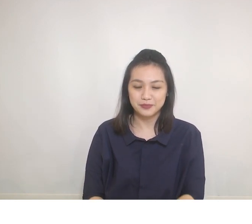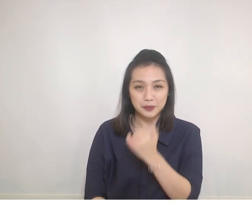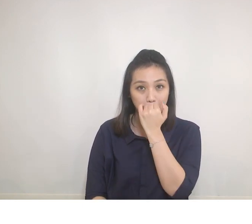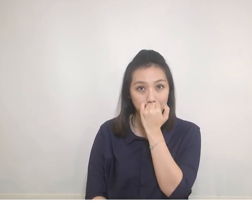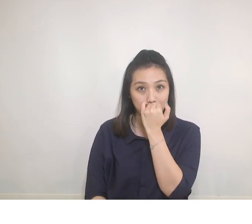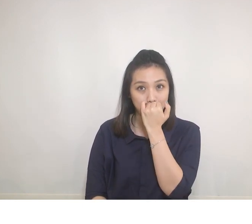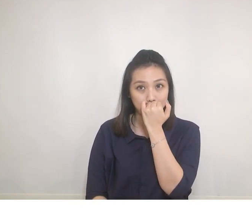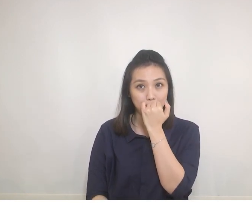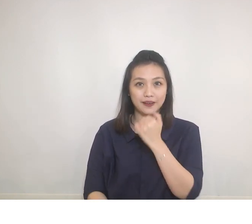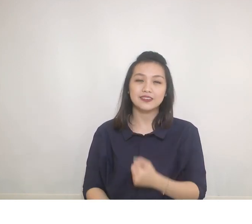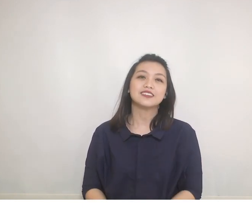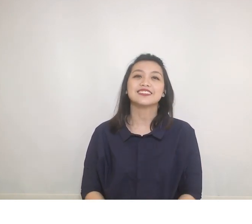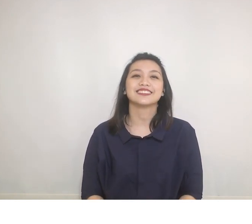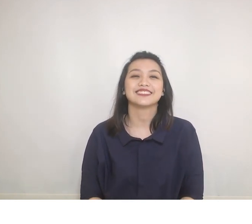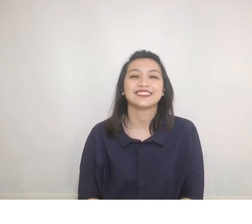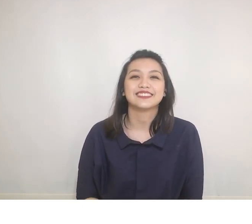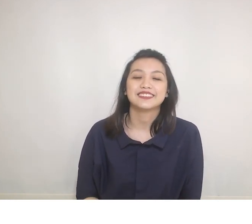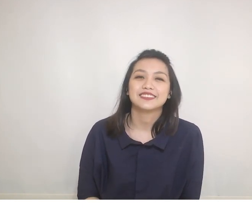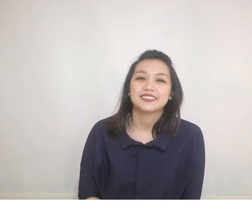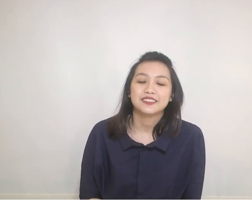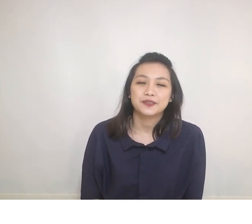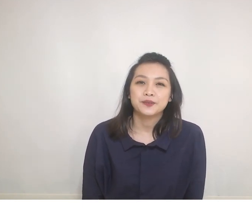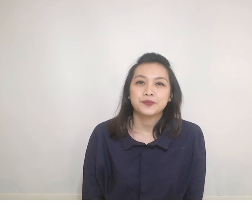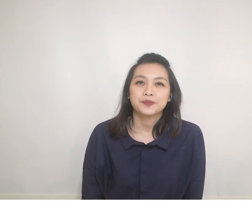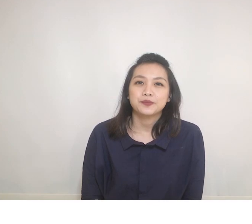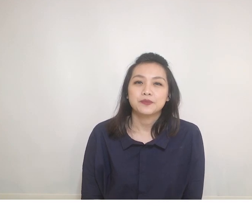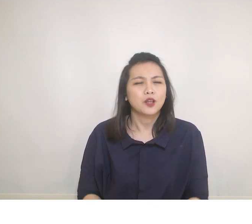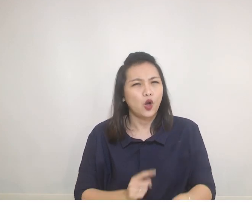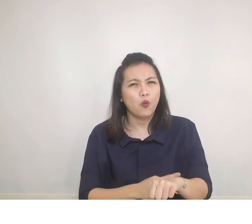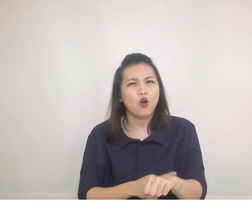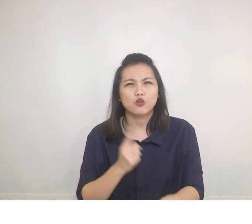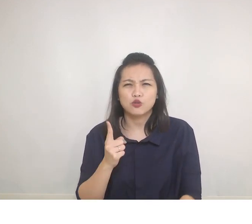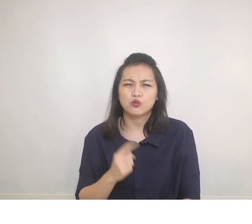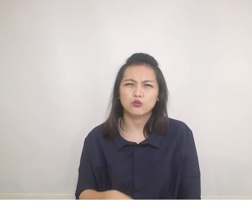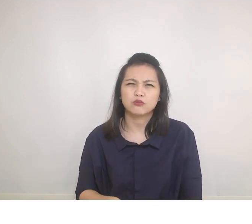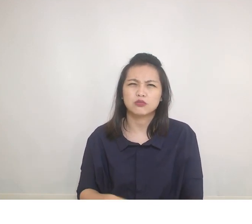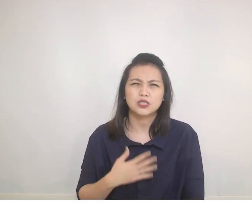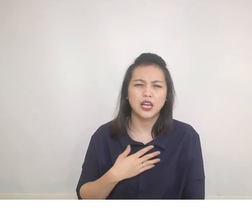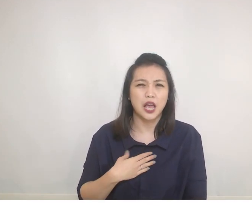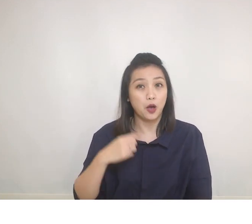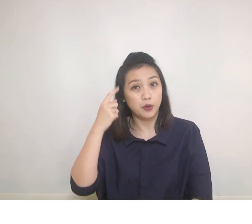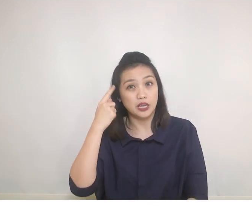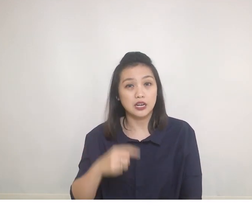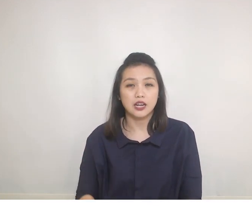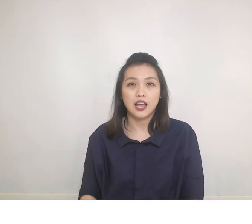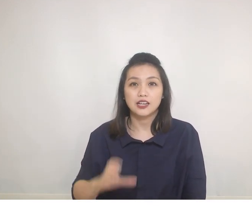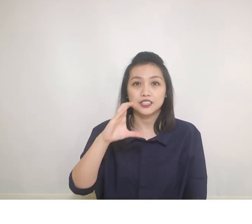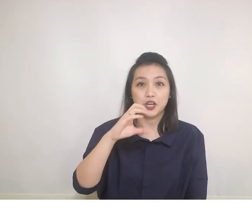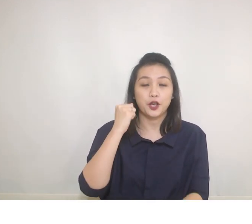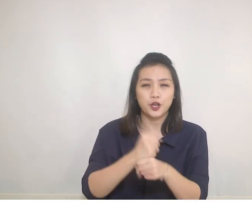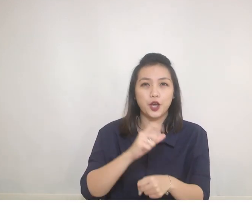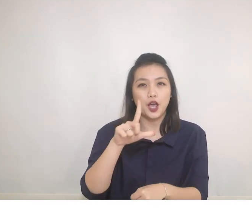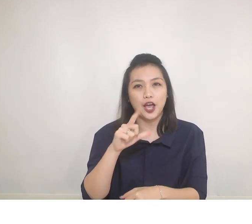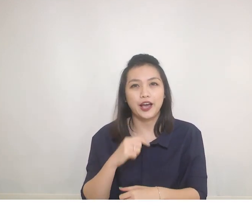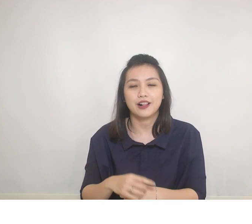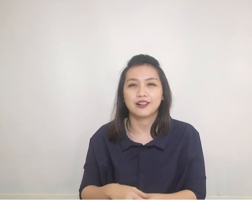itu benar-benar politisi ternyata. Ya. Kan waktu itu sudah posisi CGL kan mikirnya jiwa-jiwa ya. Jadi